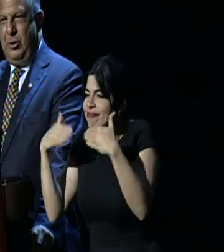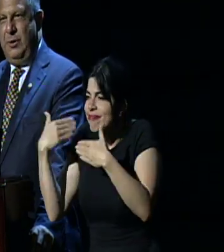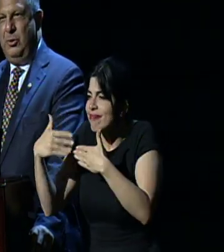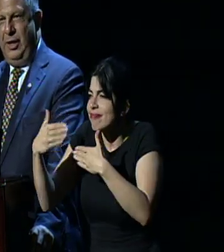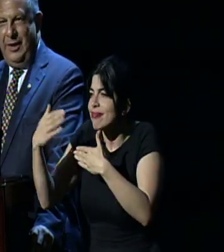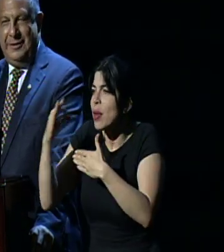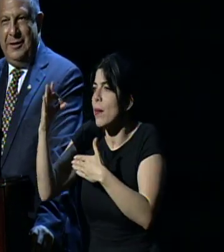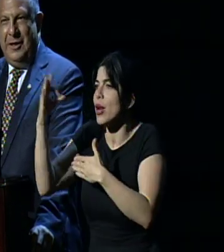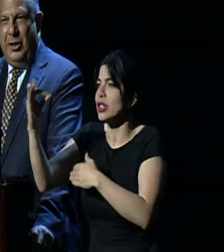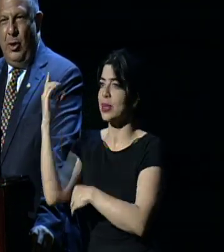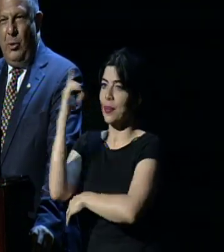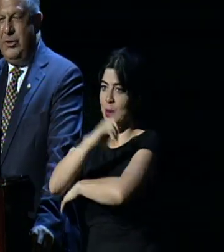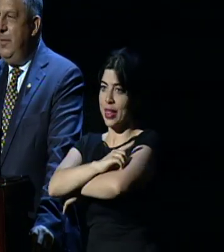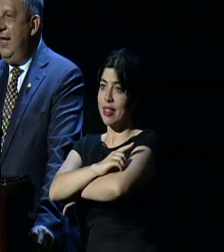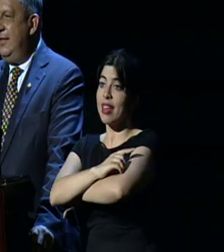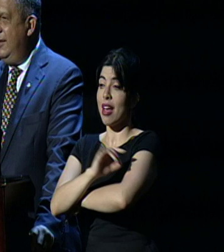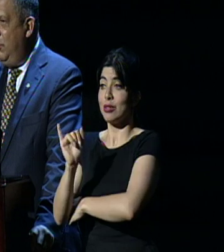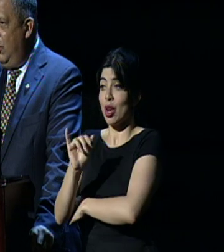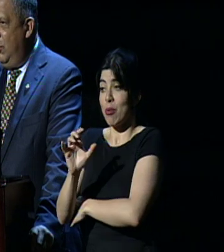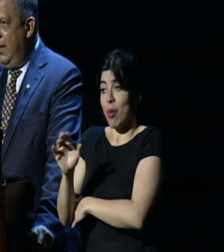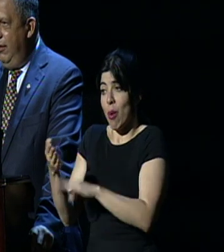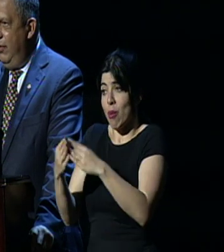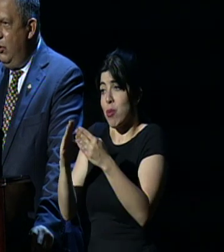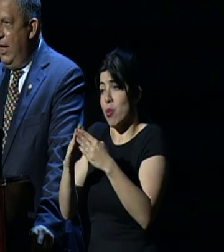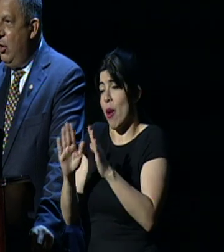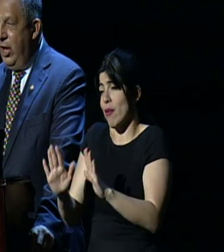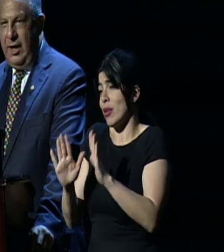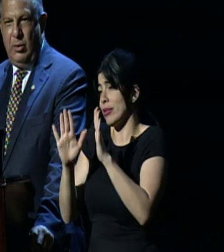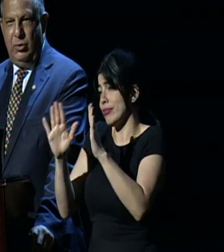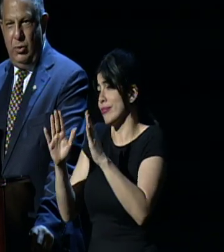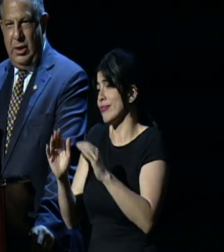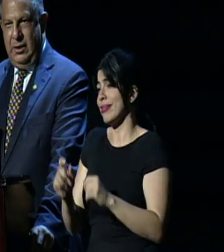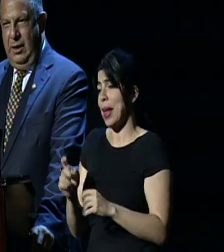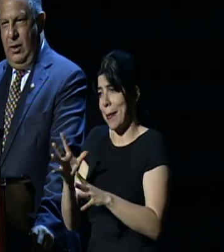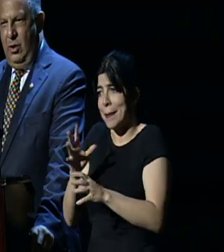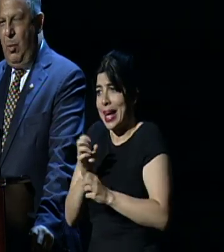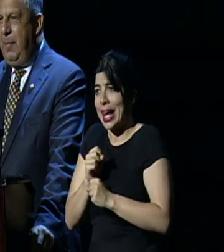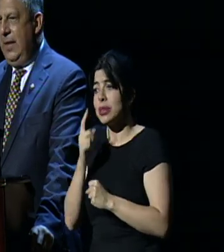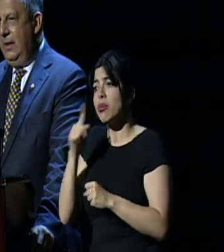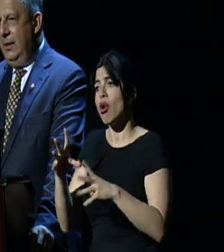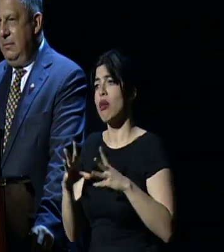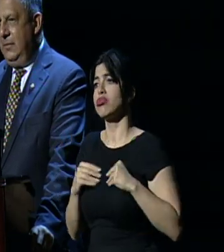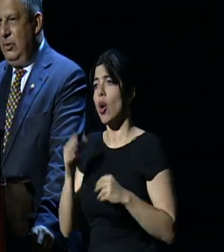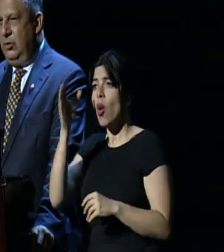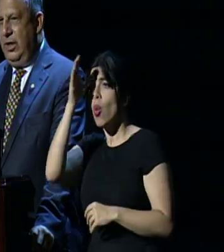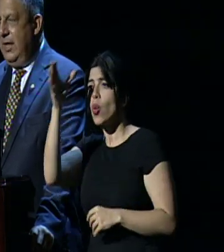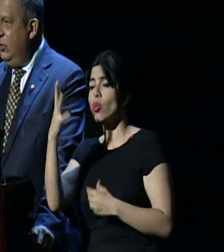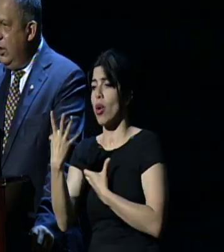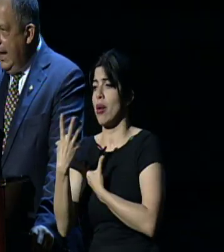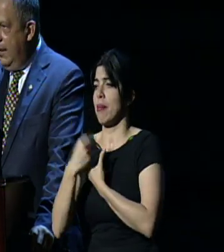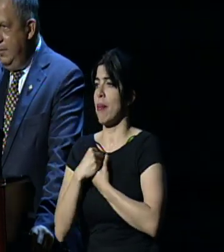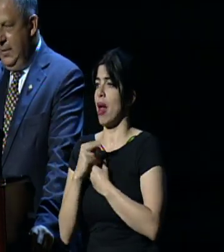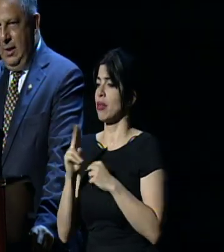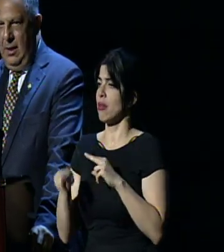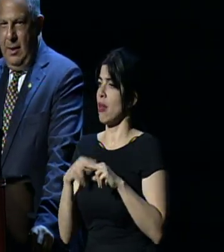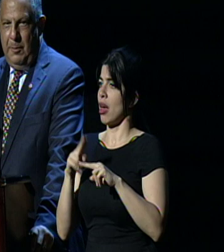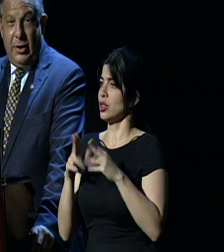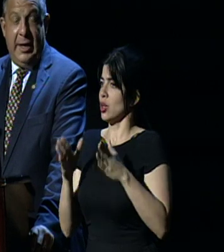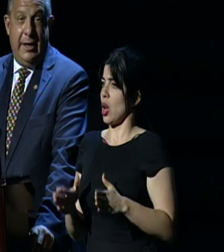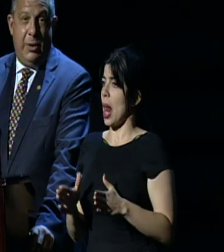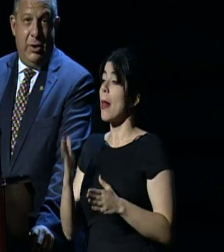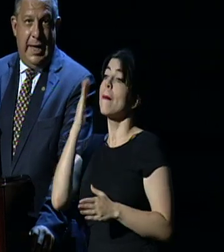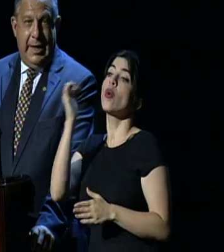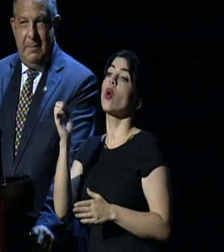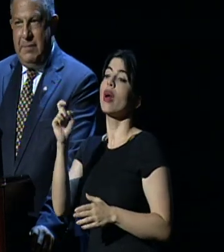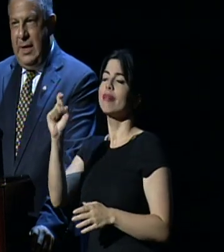los próximos días, como se merece este pueblo magnífico que acoge a la cultura como parte de su ser nacional. Porque